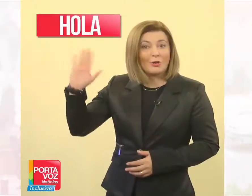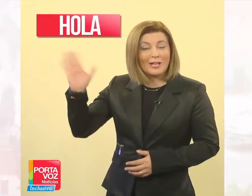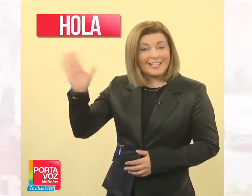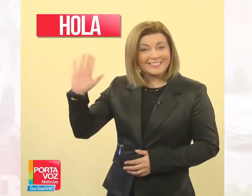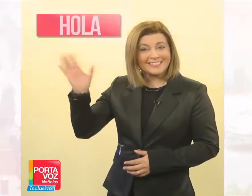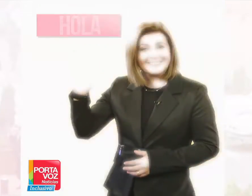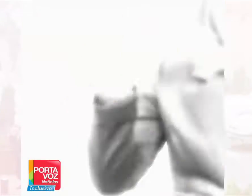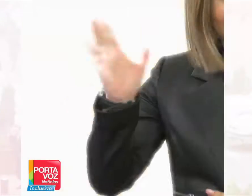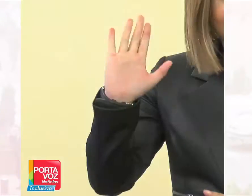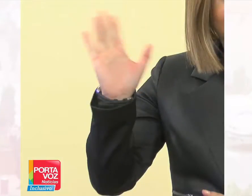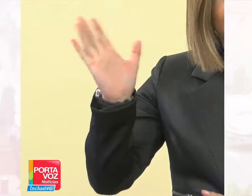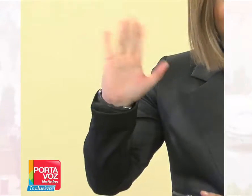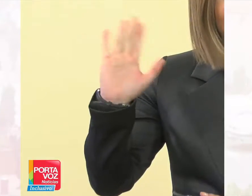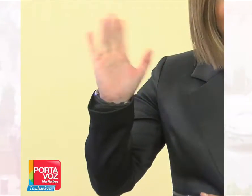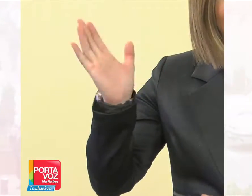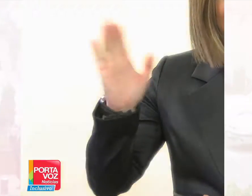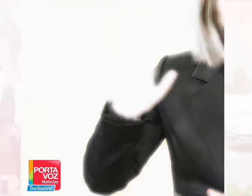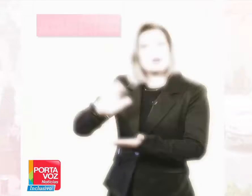Hola,